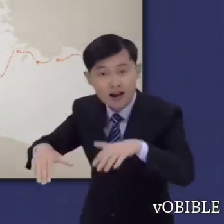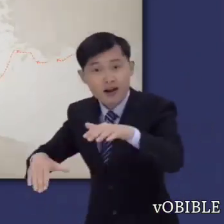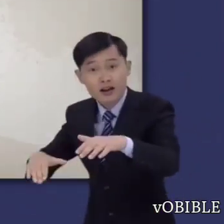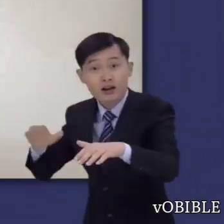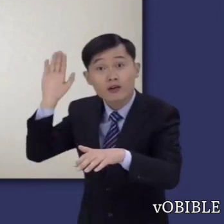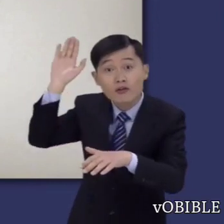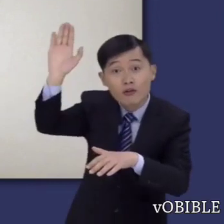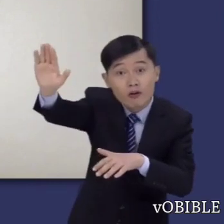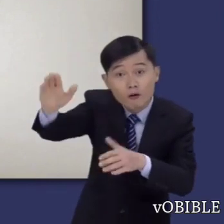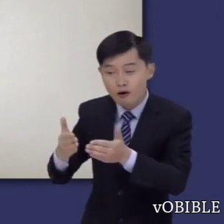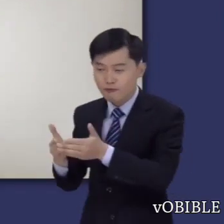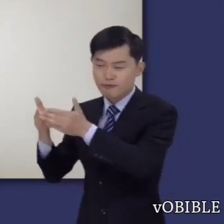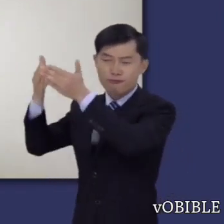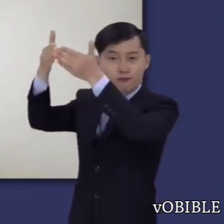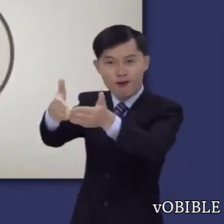难。